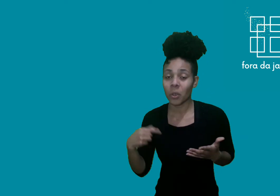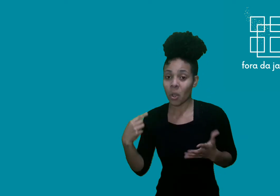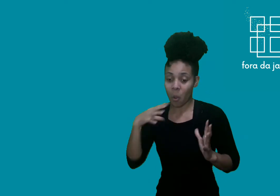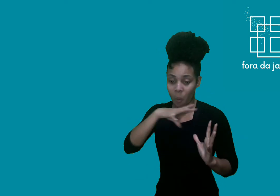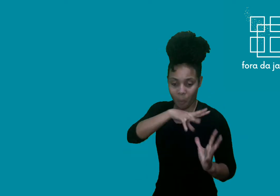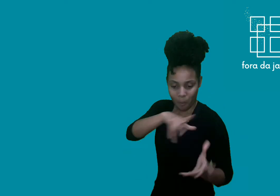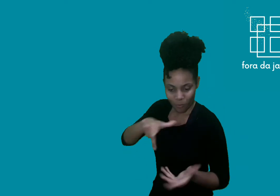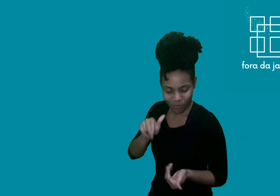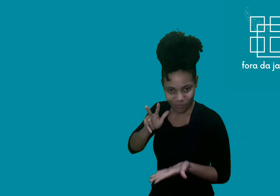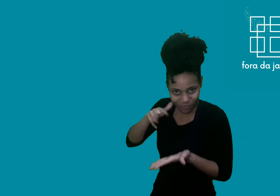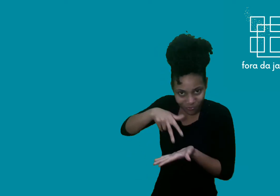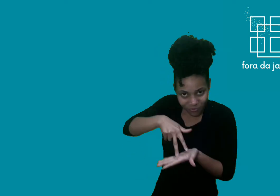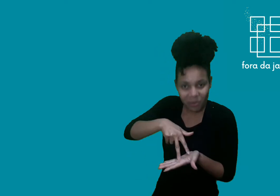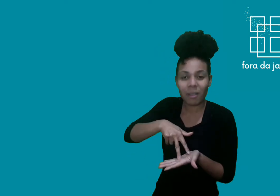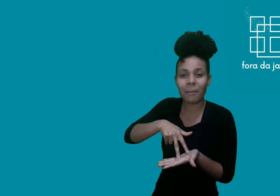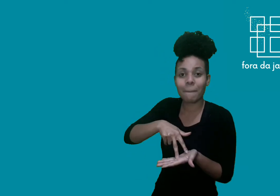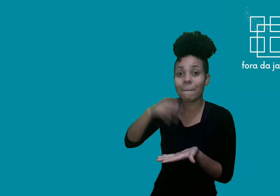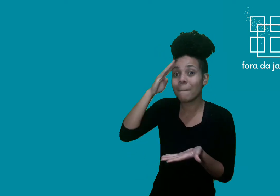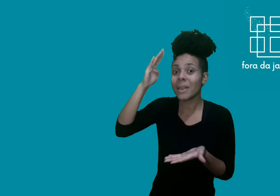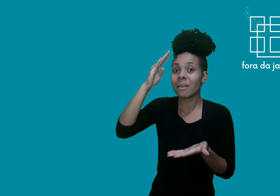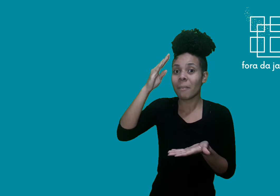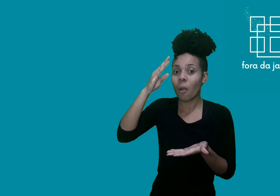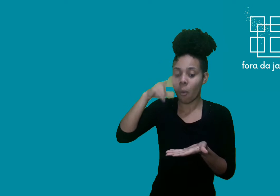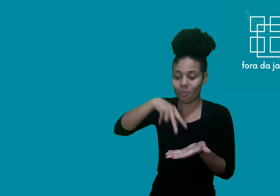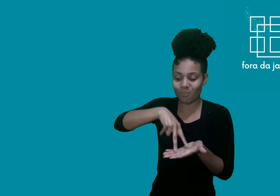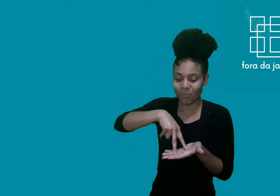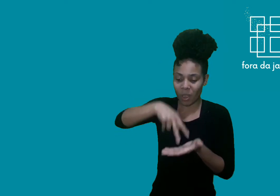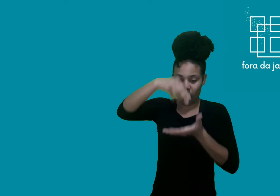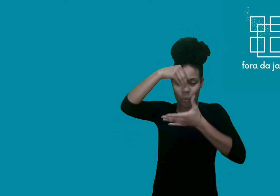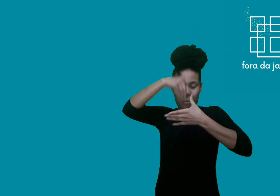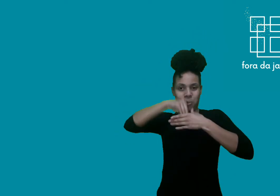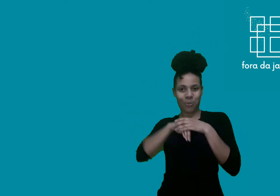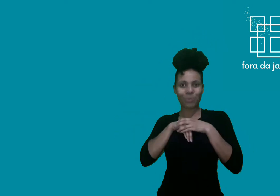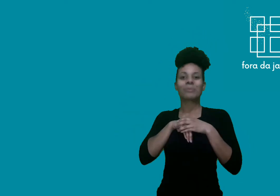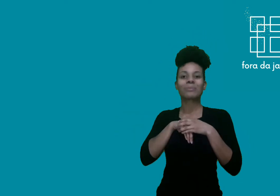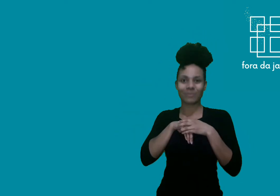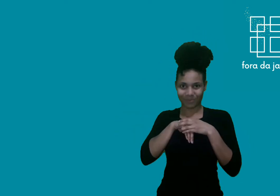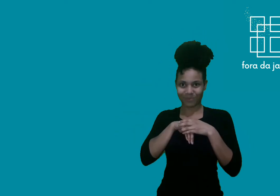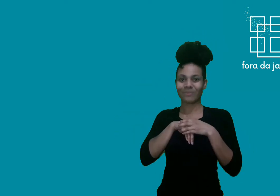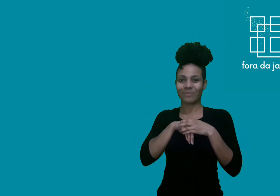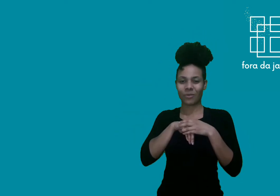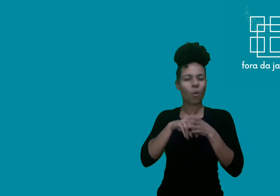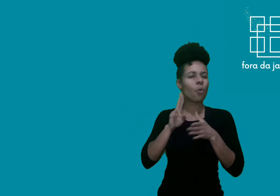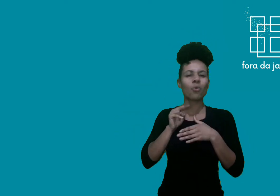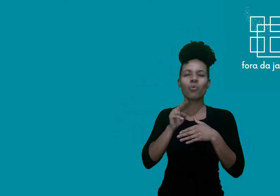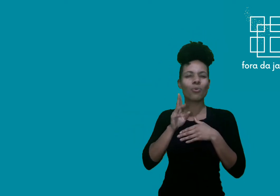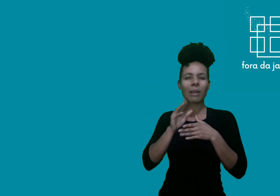né? Eu acho que para finalizar esse assunto, é importante a gente falar que o nosso lugar no mundo